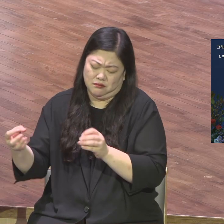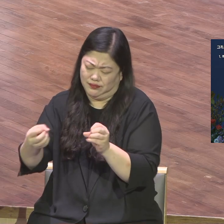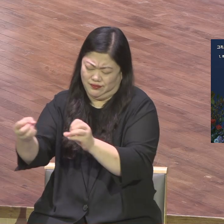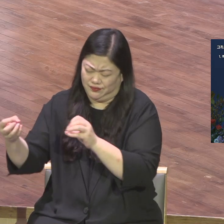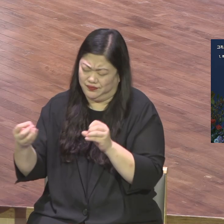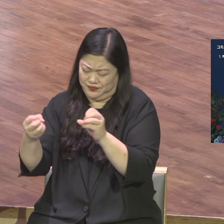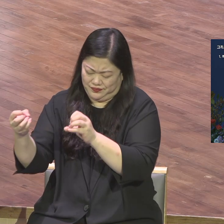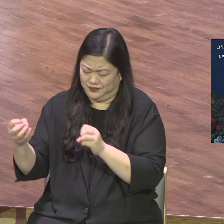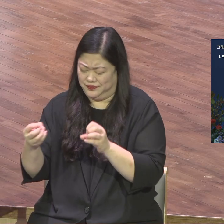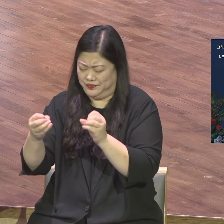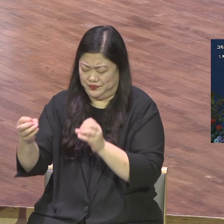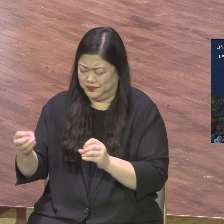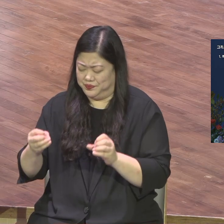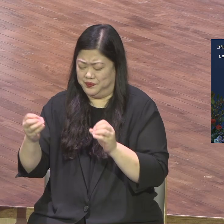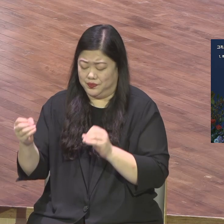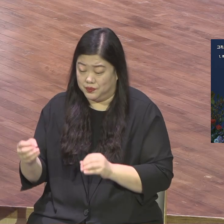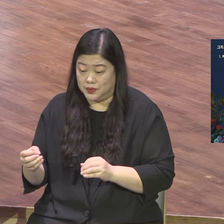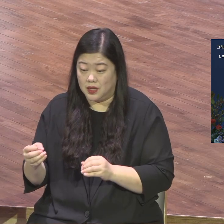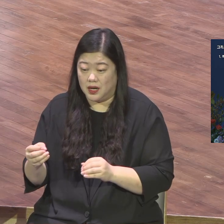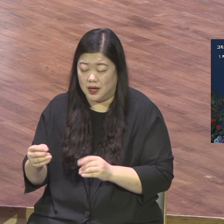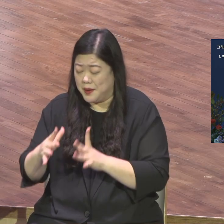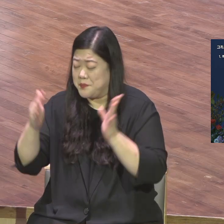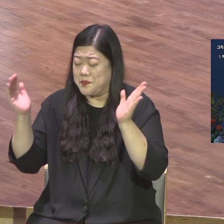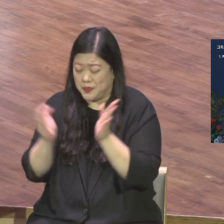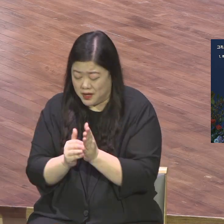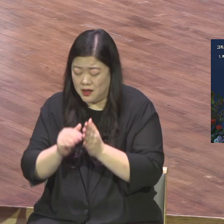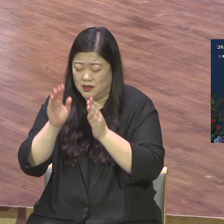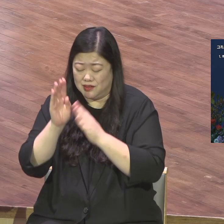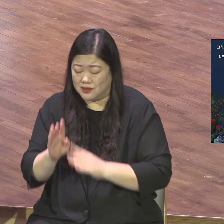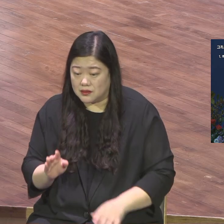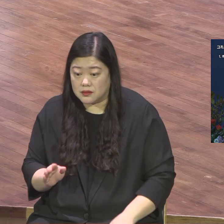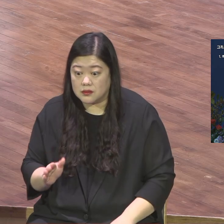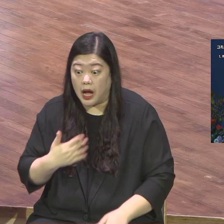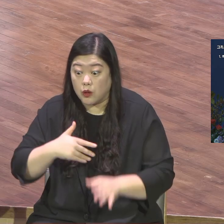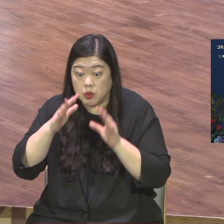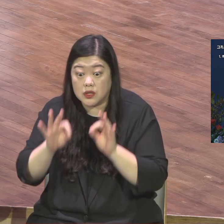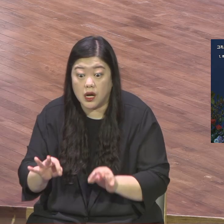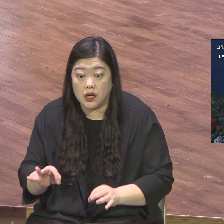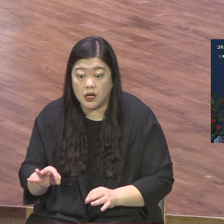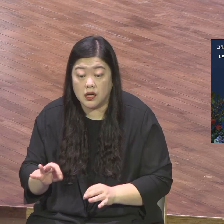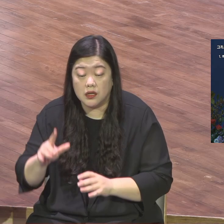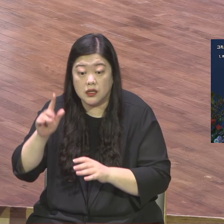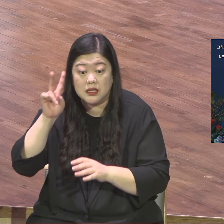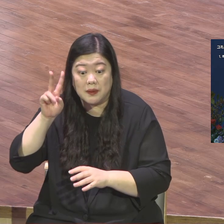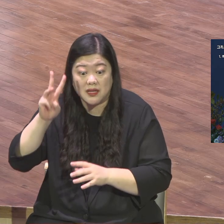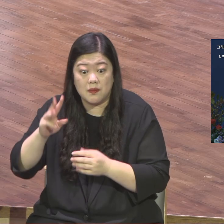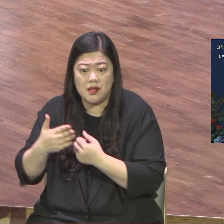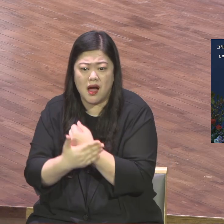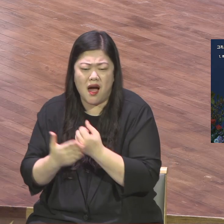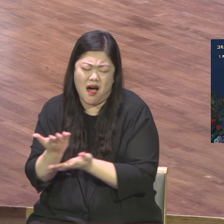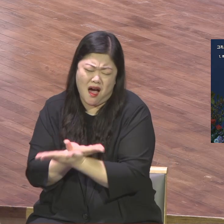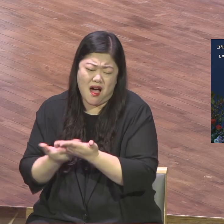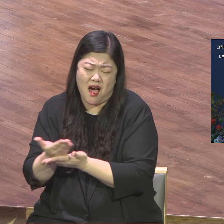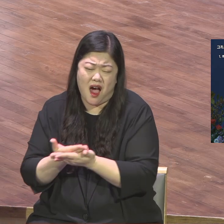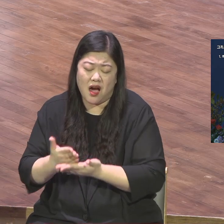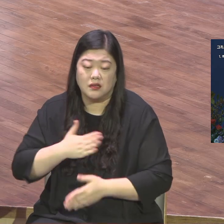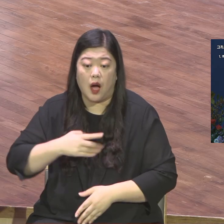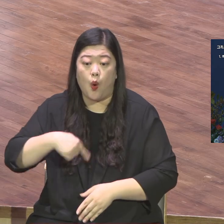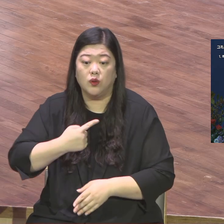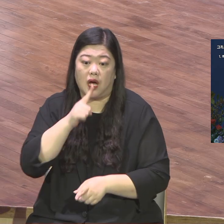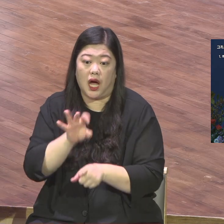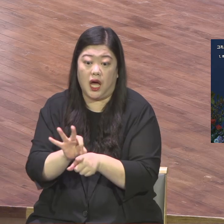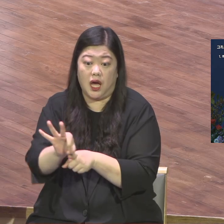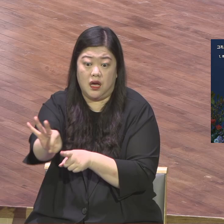못했대. 내가 그 말 듣고 충격받아. 아, 이 친구 한마디도 못했나 4일 동안 끼어들지를